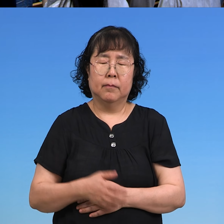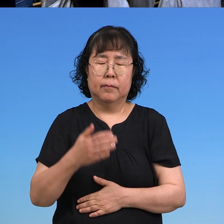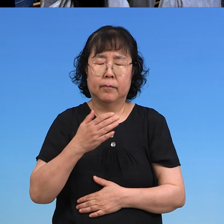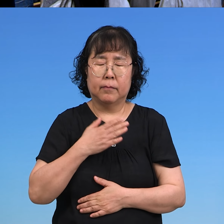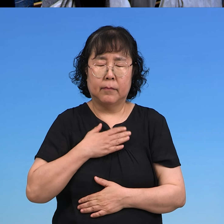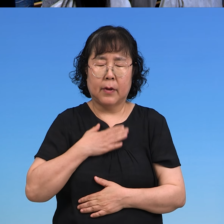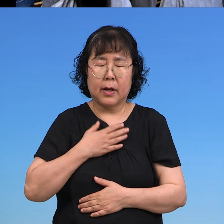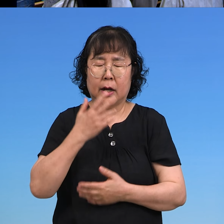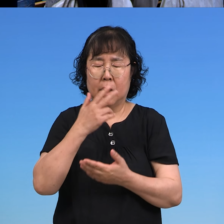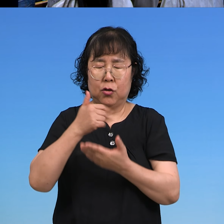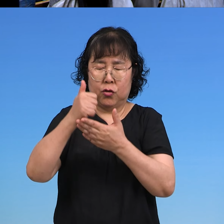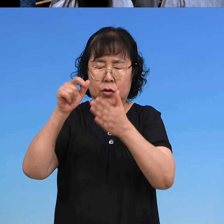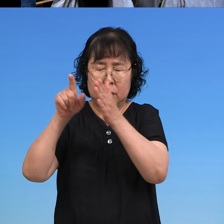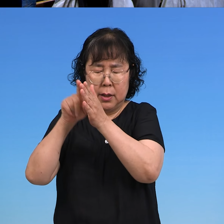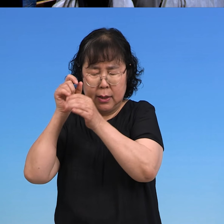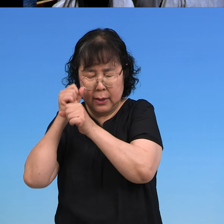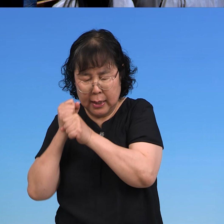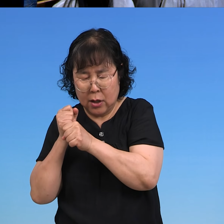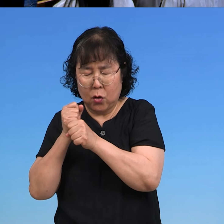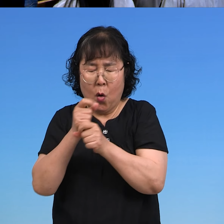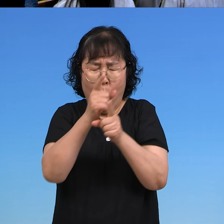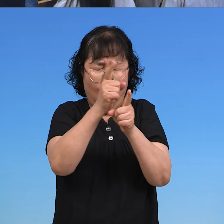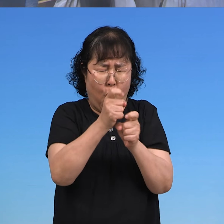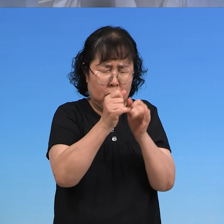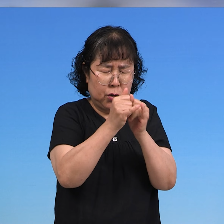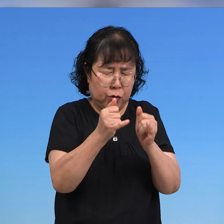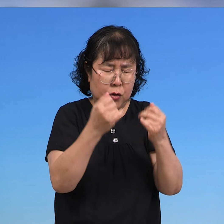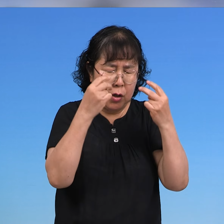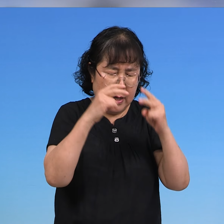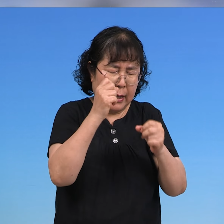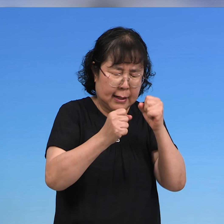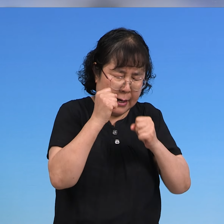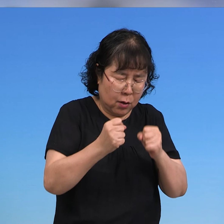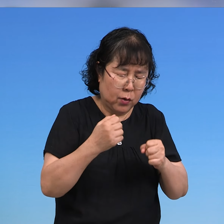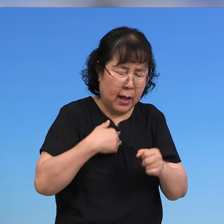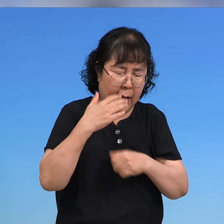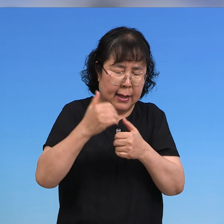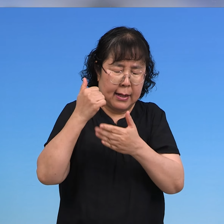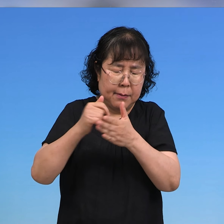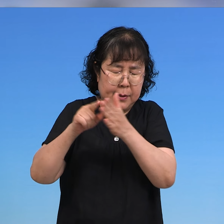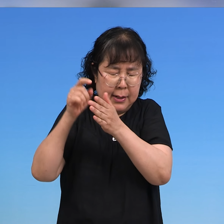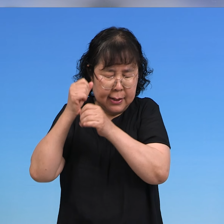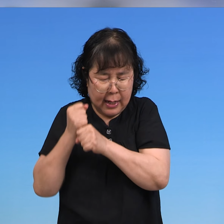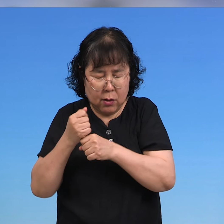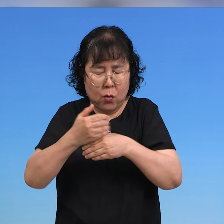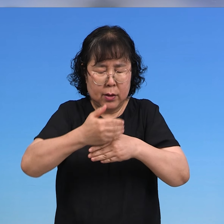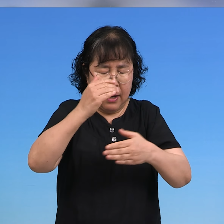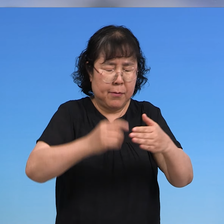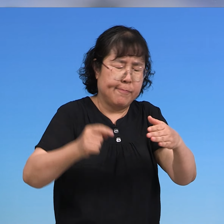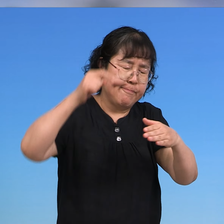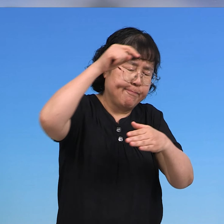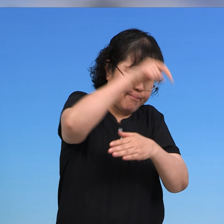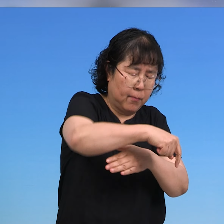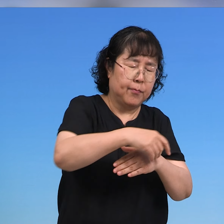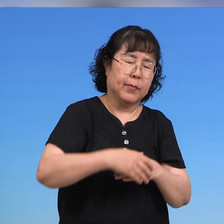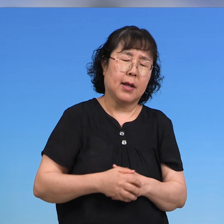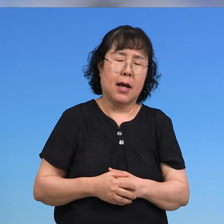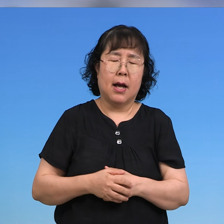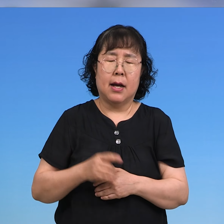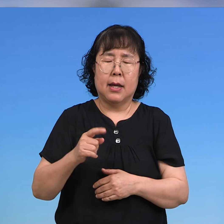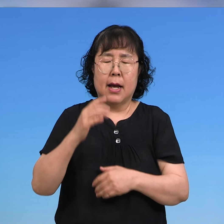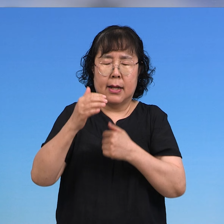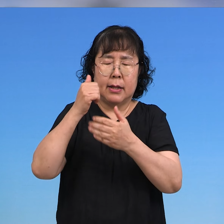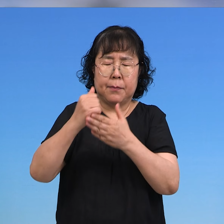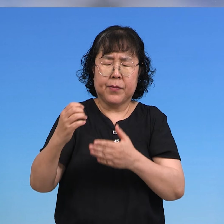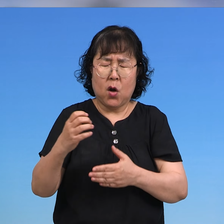내가 주를 의뢰하고 적군을 향해 달리며 내 하나님을 의지하고 담을 뛰어넘나이다. 이 하나님